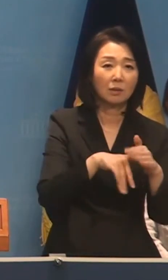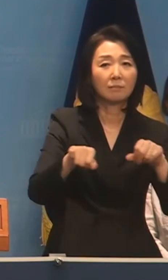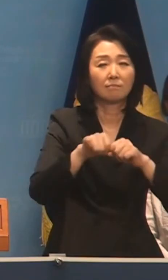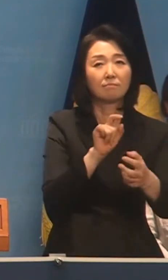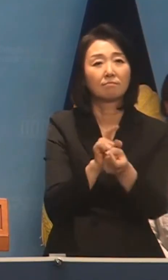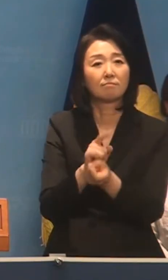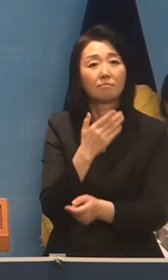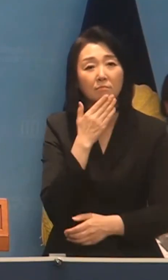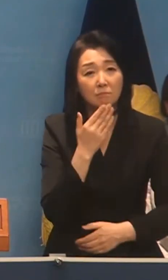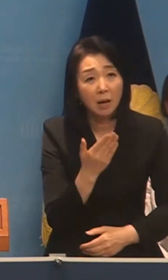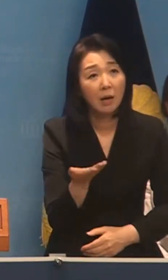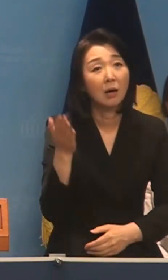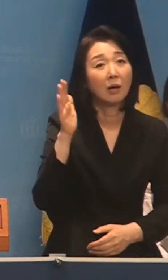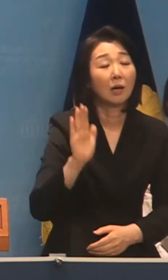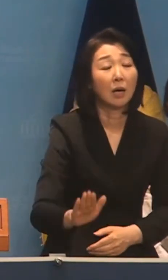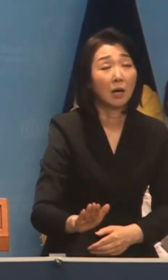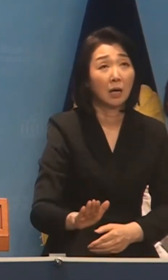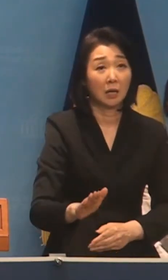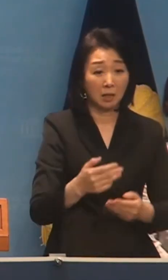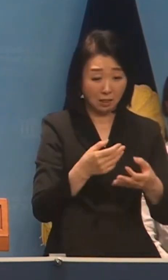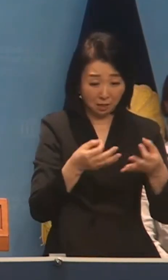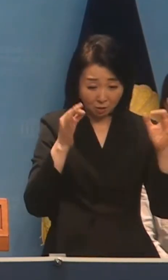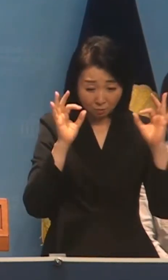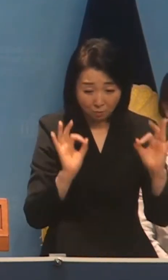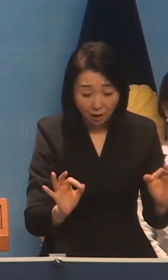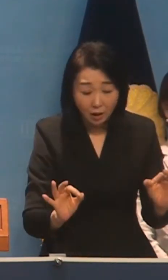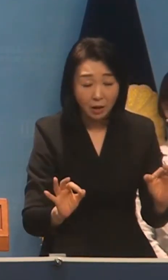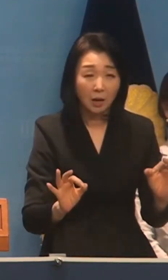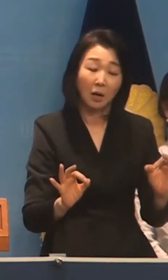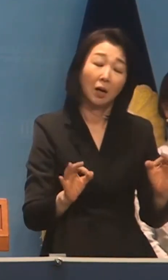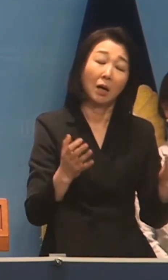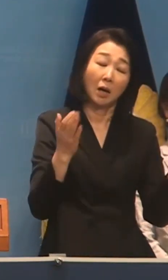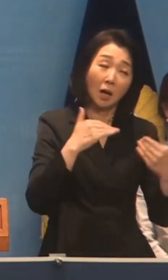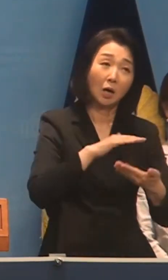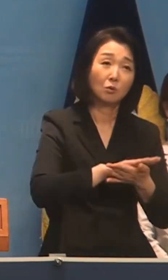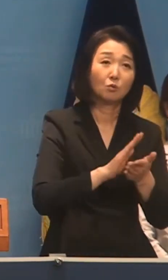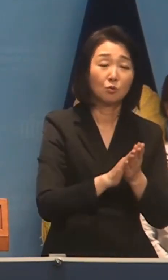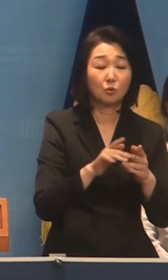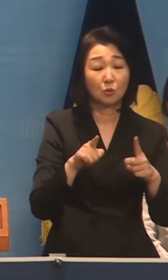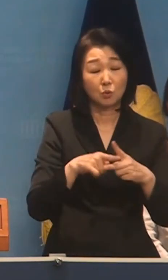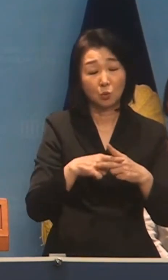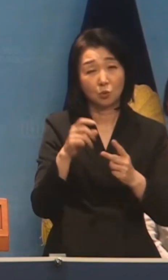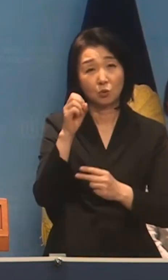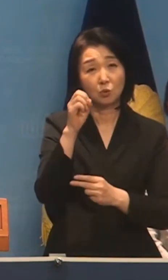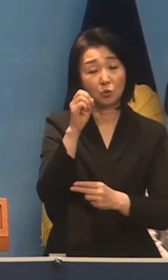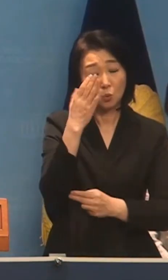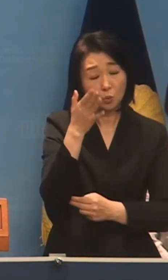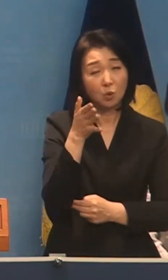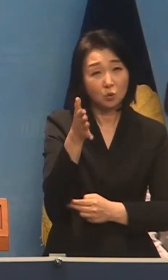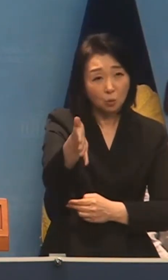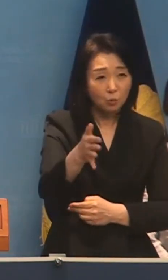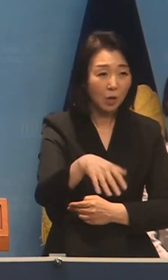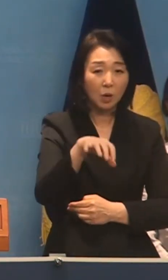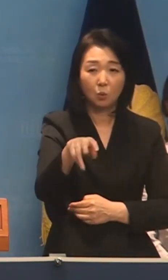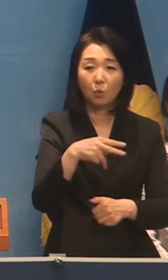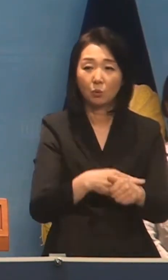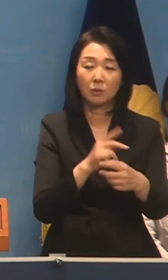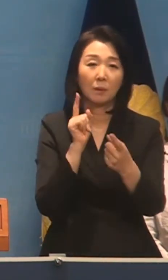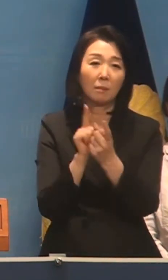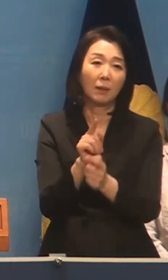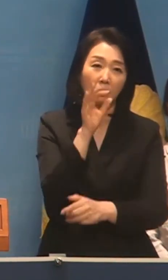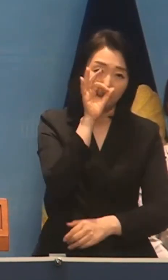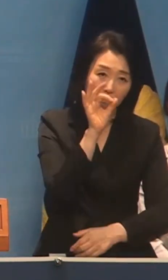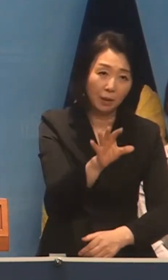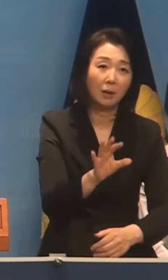만났습니다. 그러나 막상 우리나라 유초등등 교육의 전문가인 현장 교사들은 전혀 만날 수